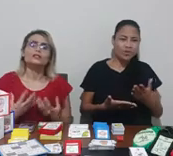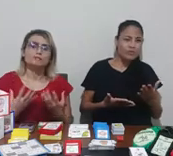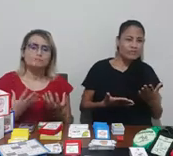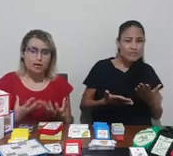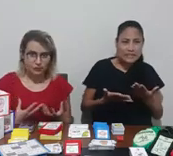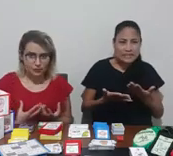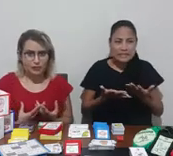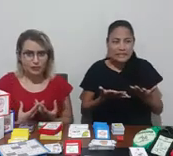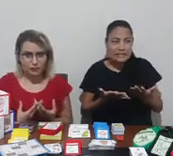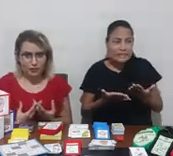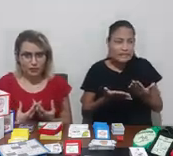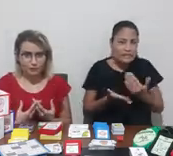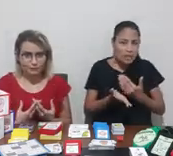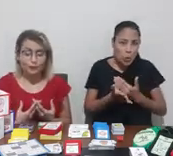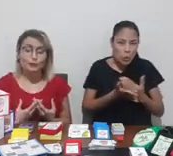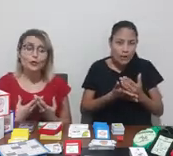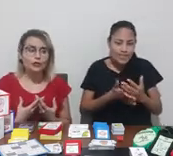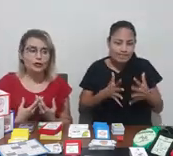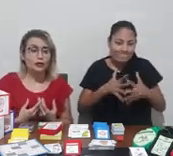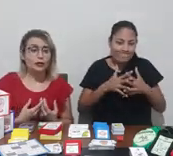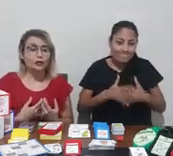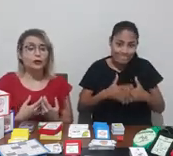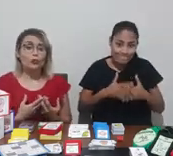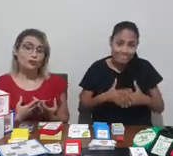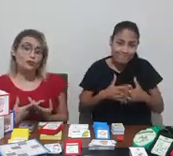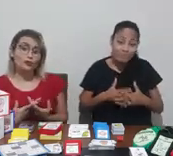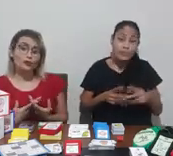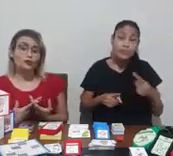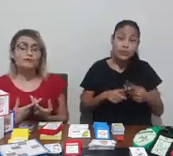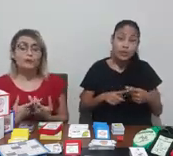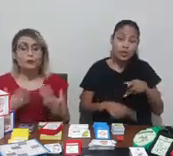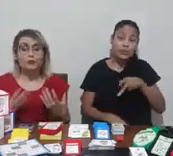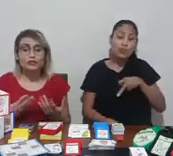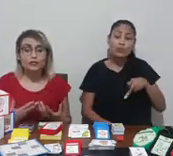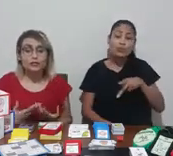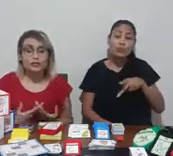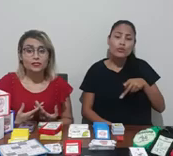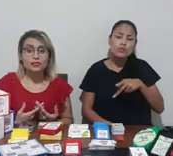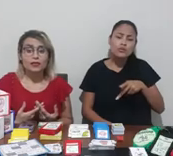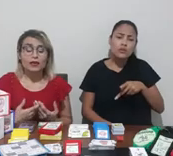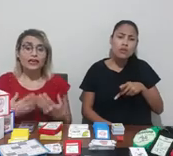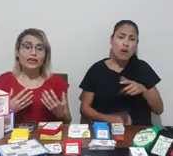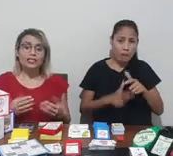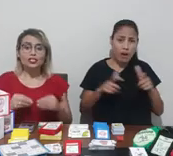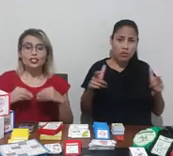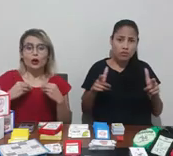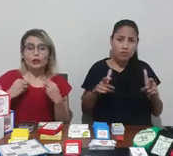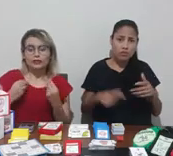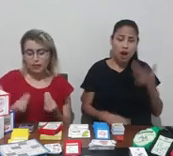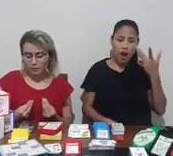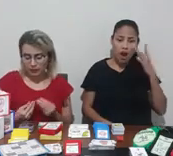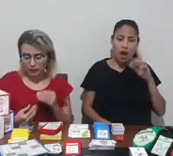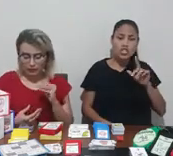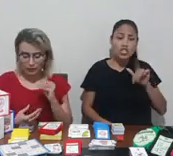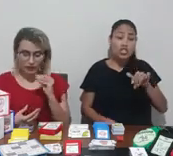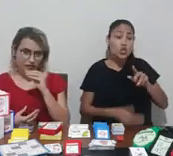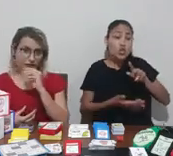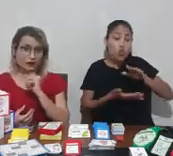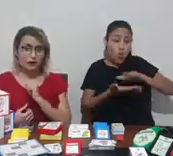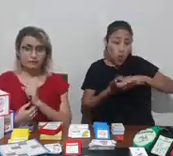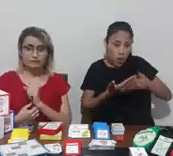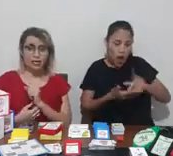alguns embates nessa educação. Por quê? Porque o professor, muitas vezes, ele acha que é o intérprete que tem